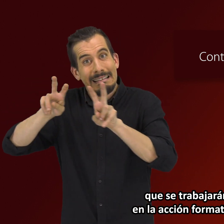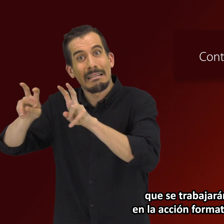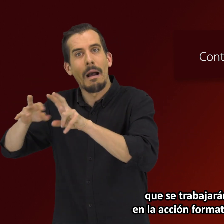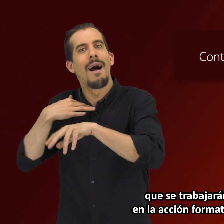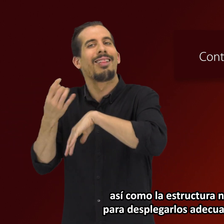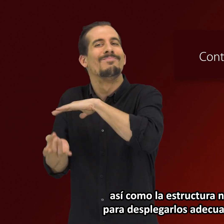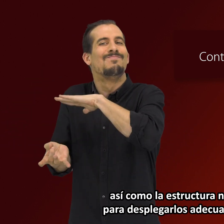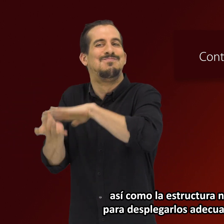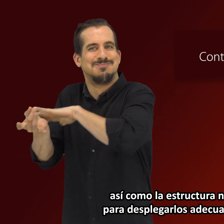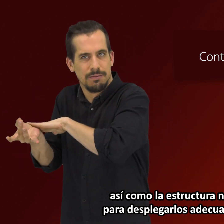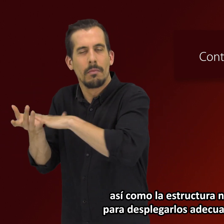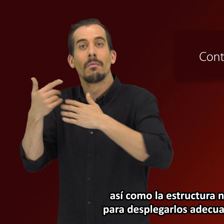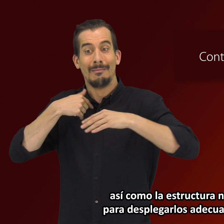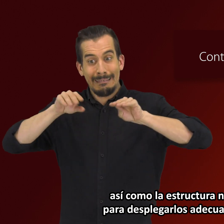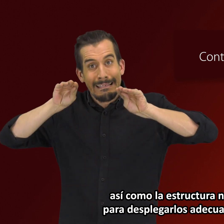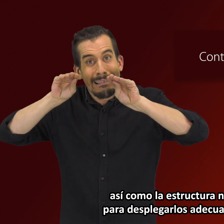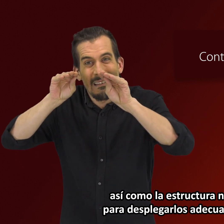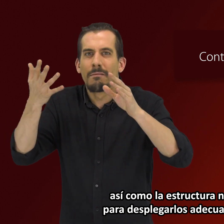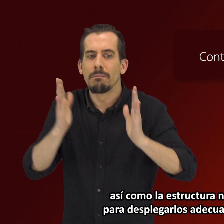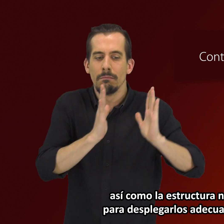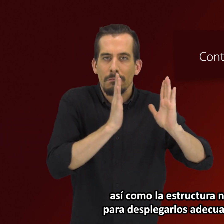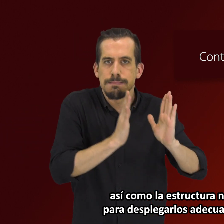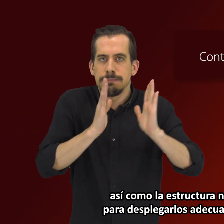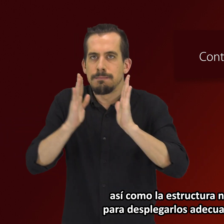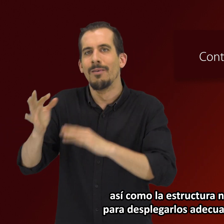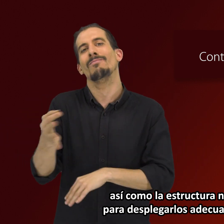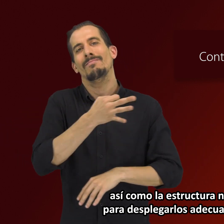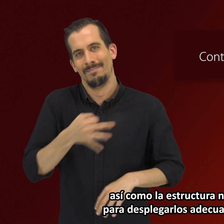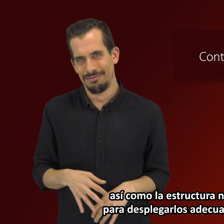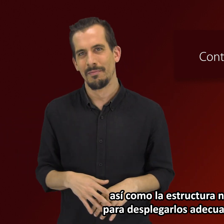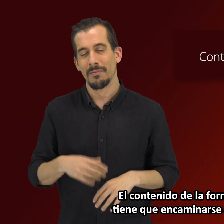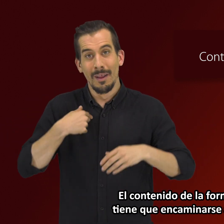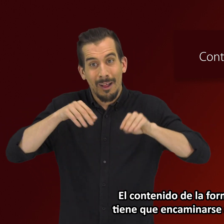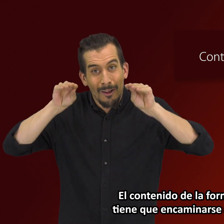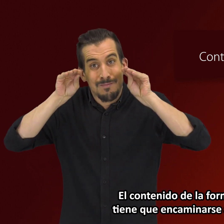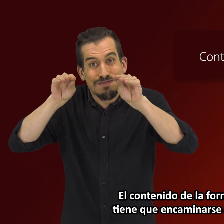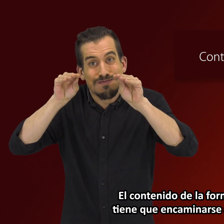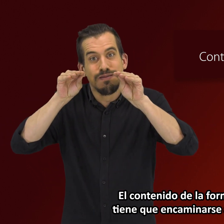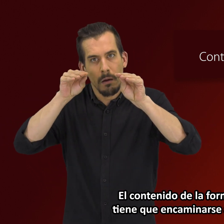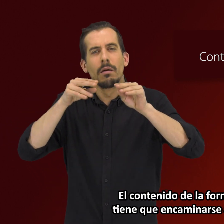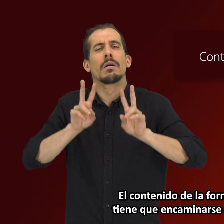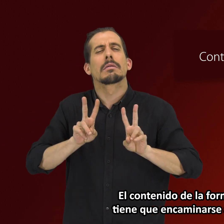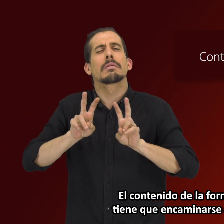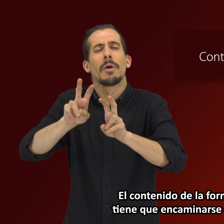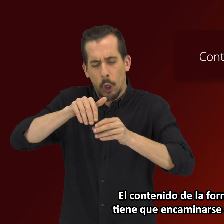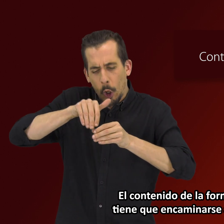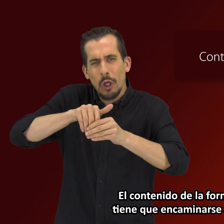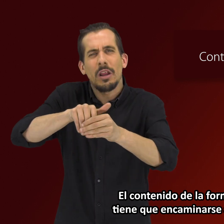así como la estructura necesaria para desplegarlos adecuadamente. El contenido de la formación tiene que encaminarse a cubrir